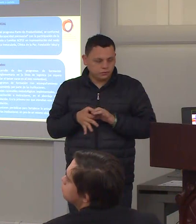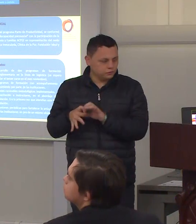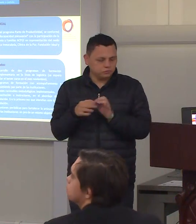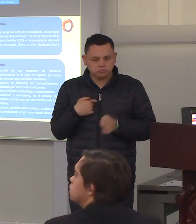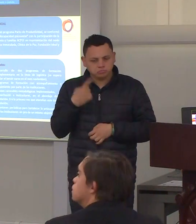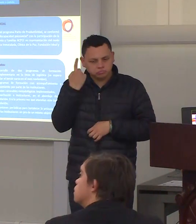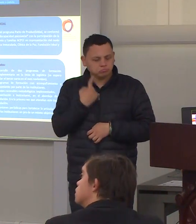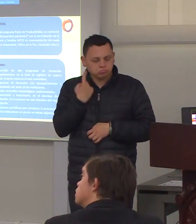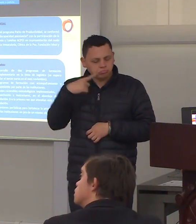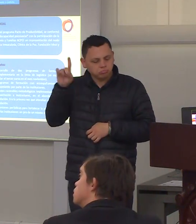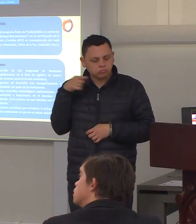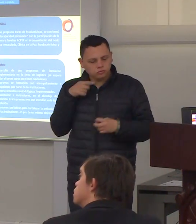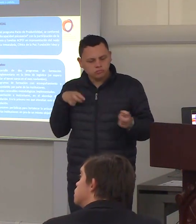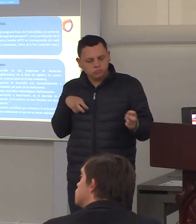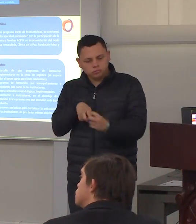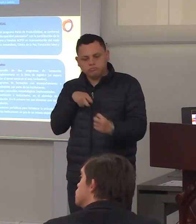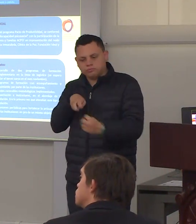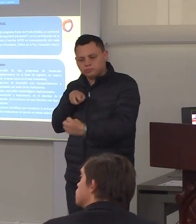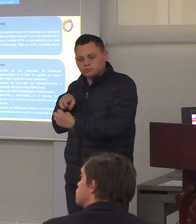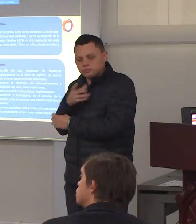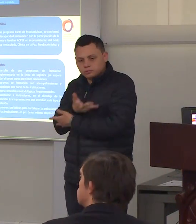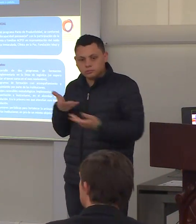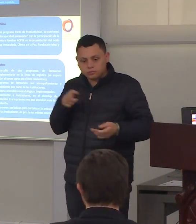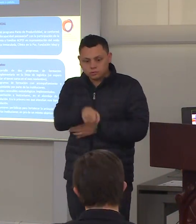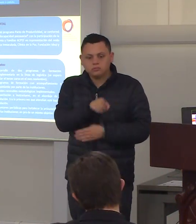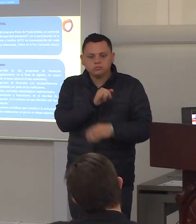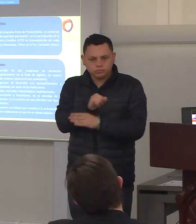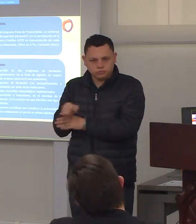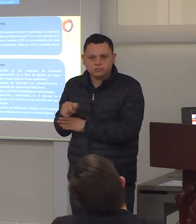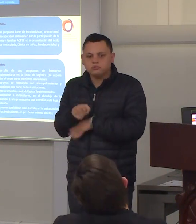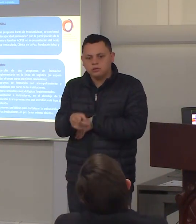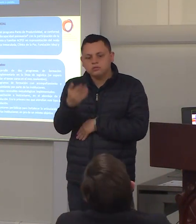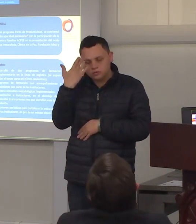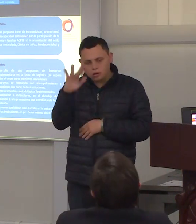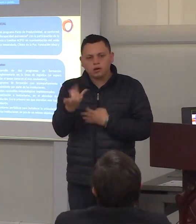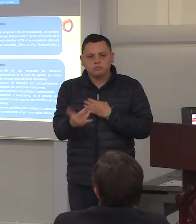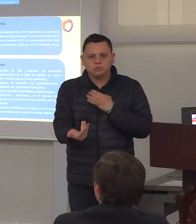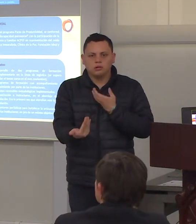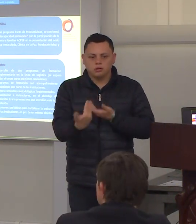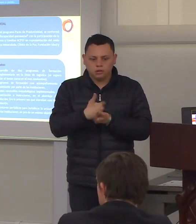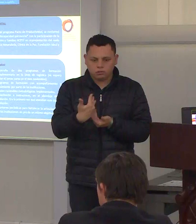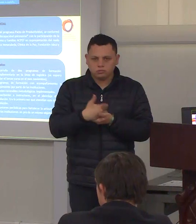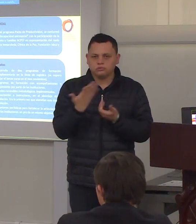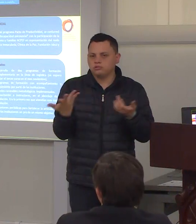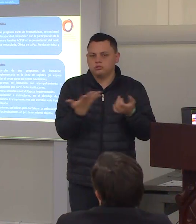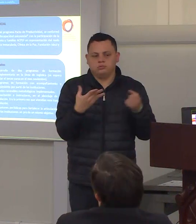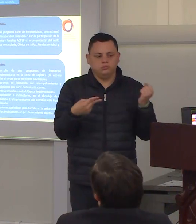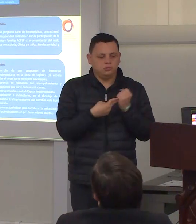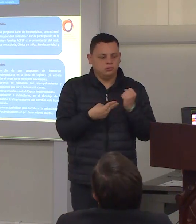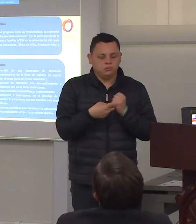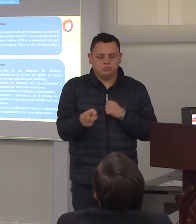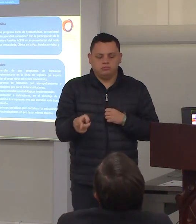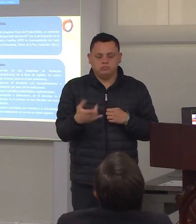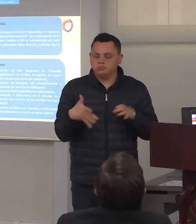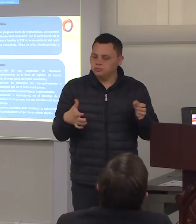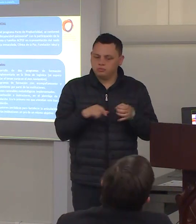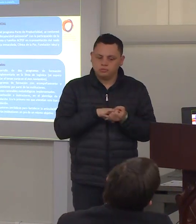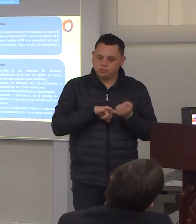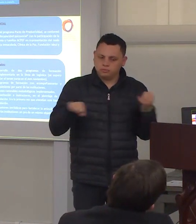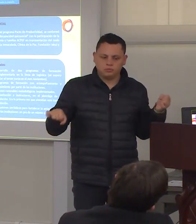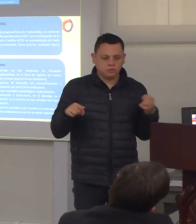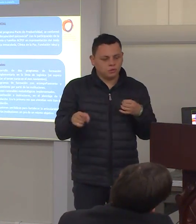decidimos sentarnos, porque muchas de estas instituciones habían acercado al SENA y de manera independiente habían hecho